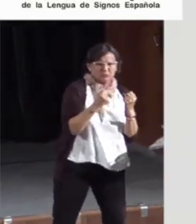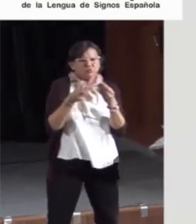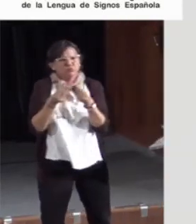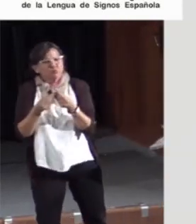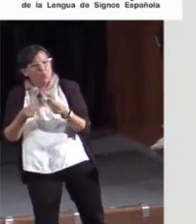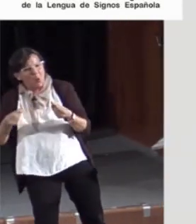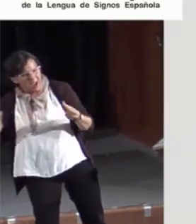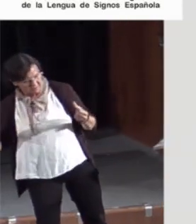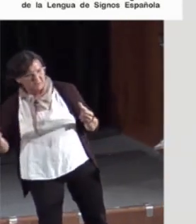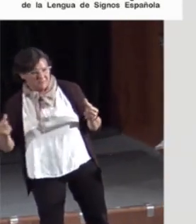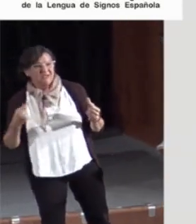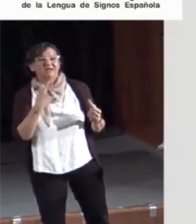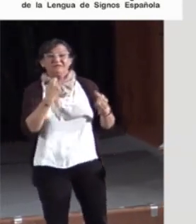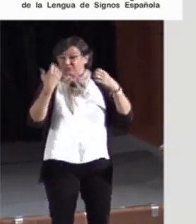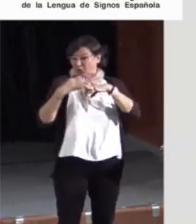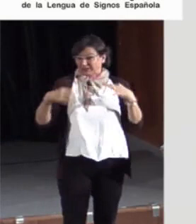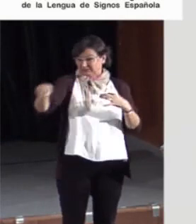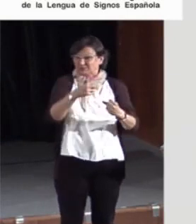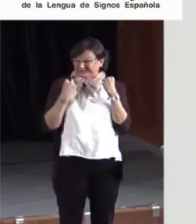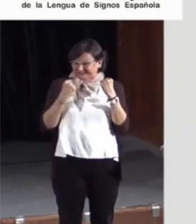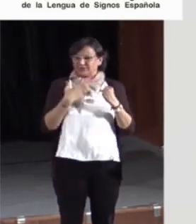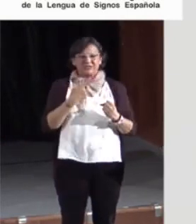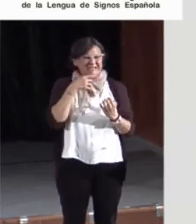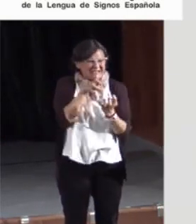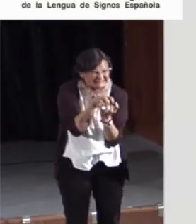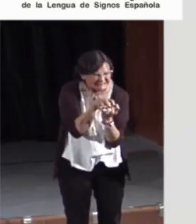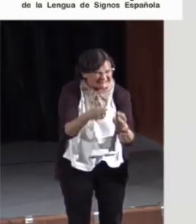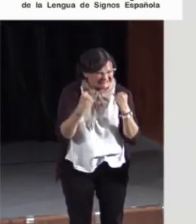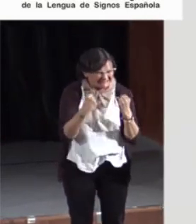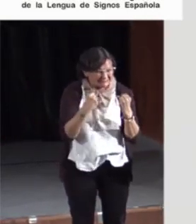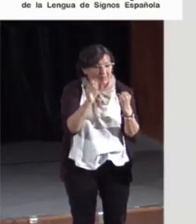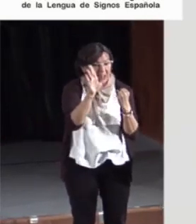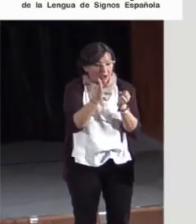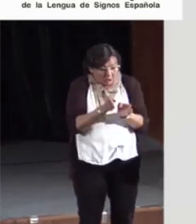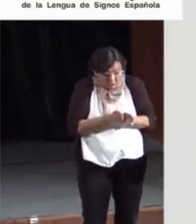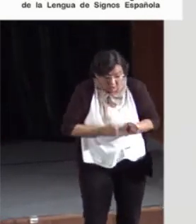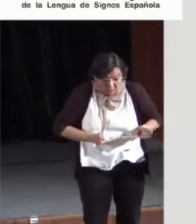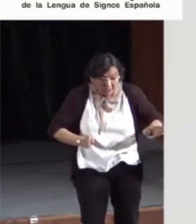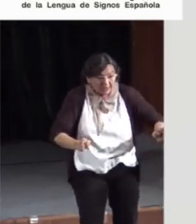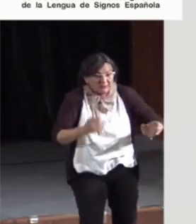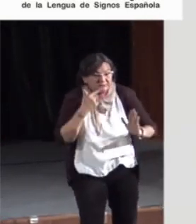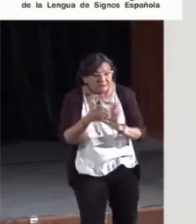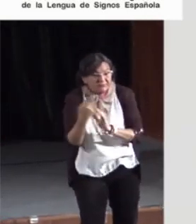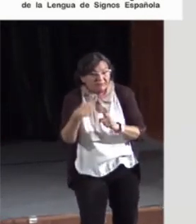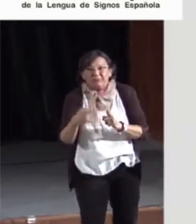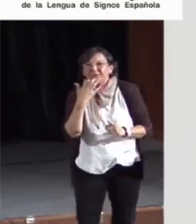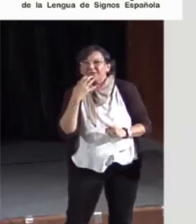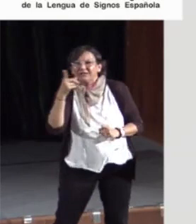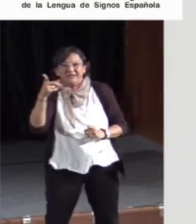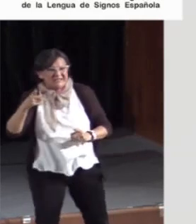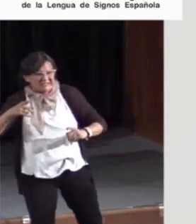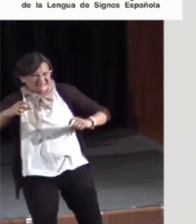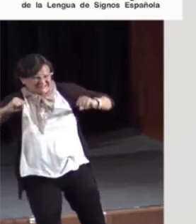Cuando hablamos de los niveles de intensidad, de mayor a menor intensidad, veis que cuando hacemos